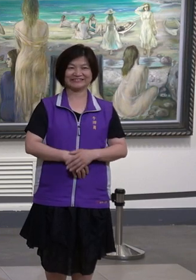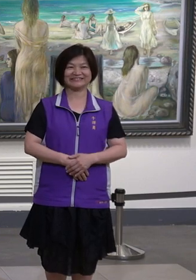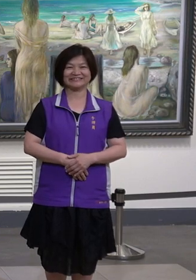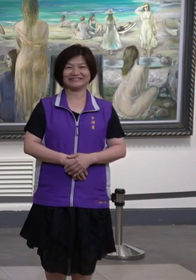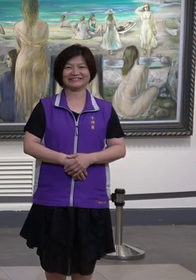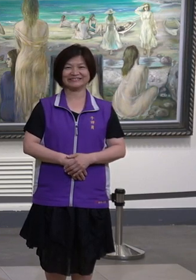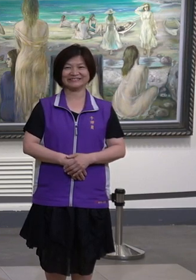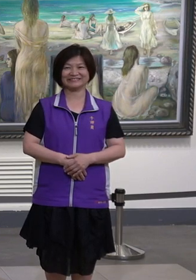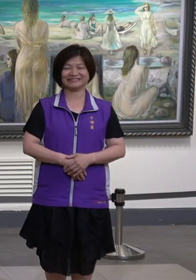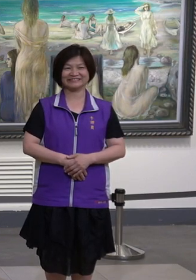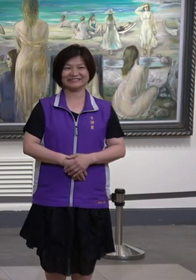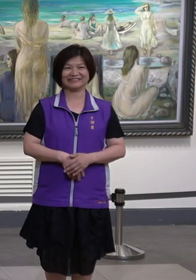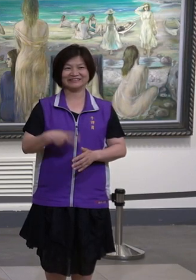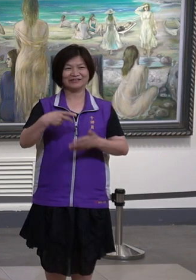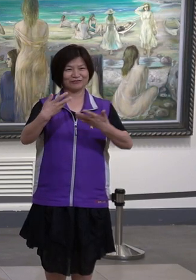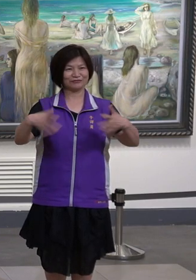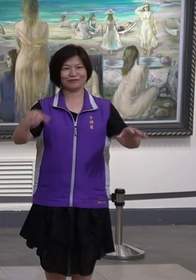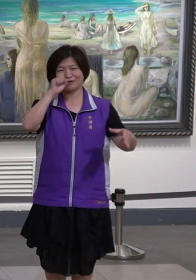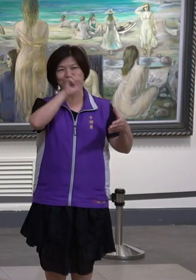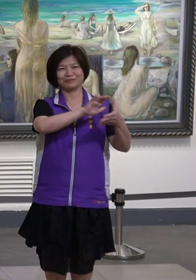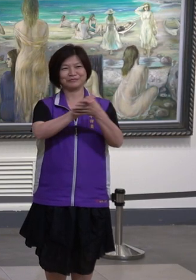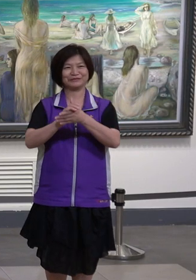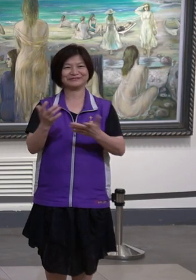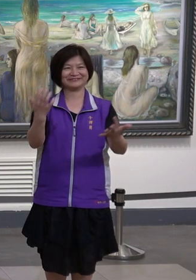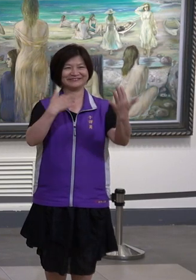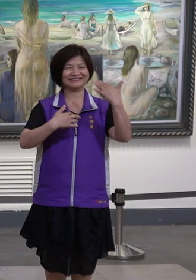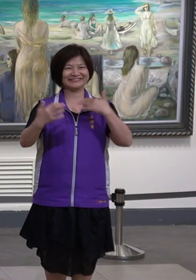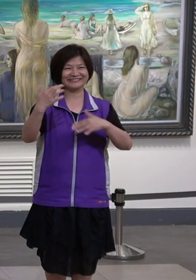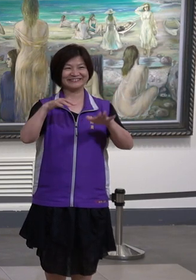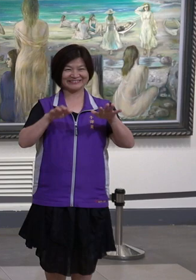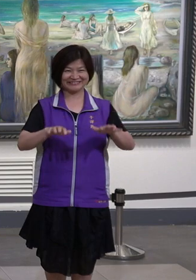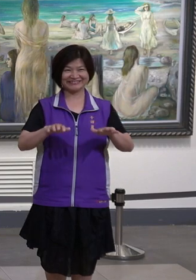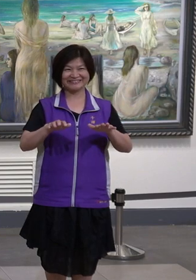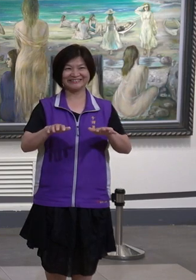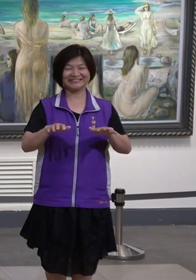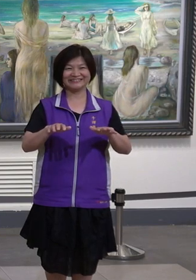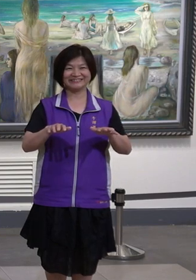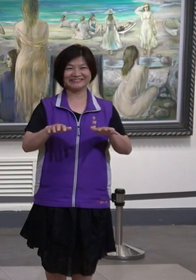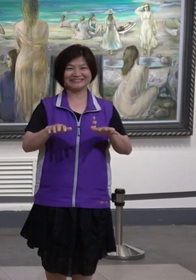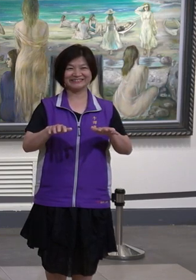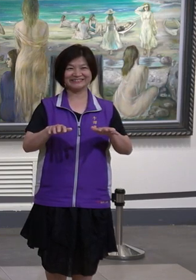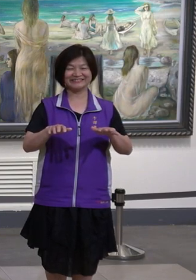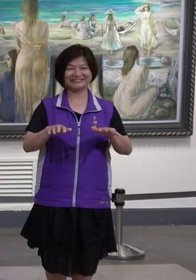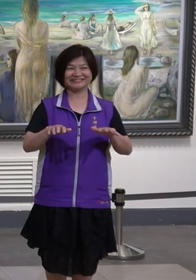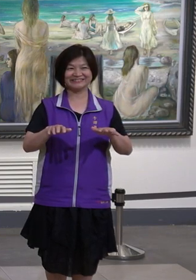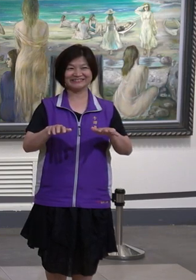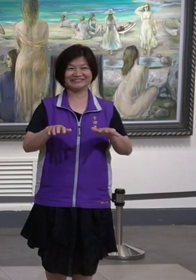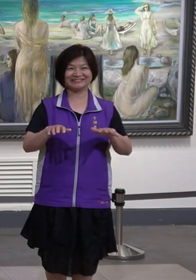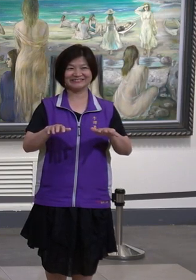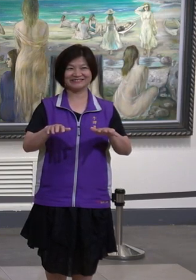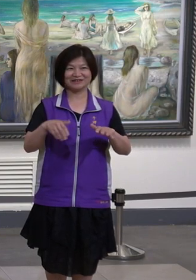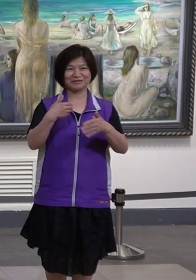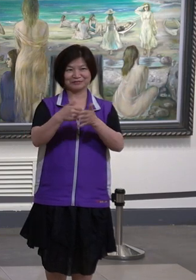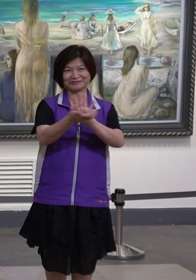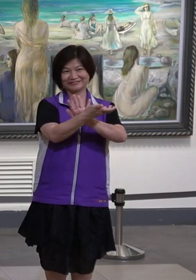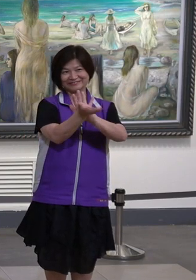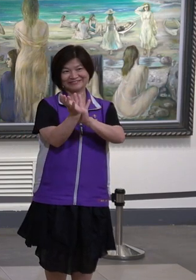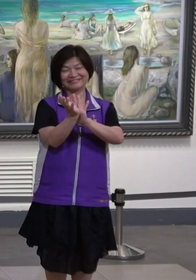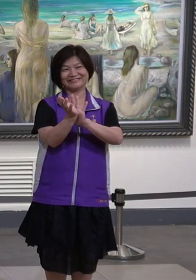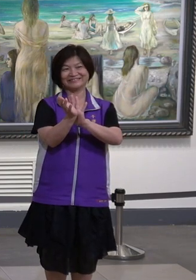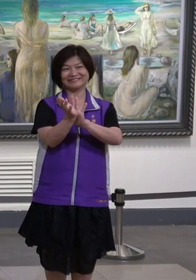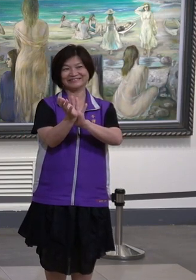位，还有好多的好朋友过来这一边。今天呢，这个画展呢